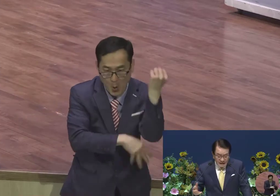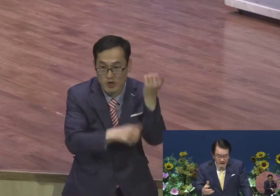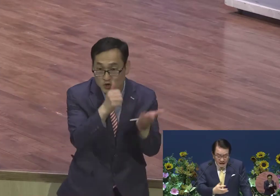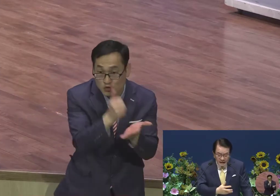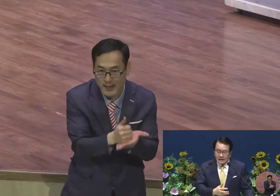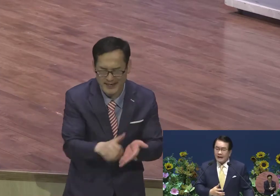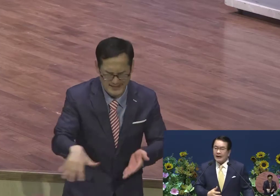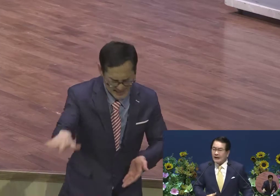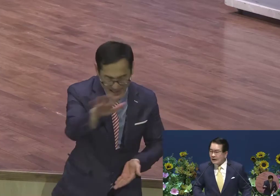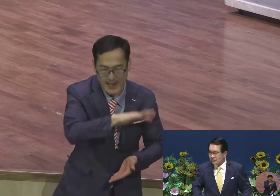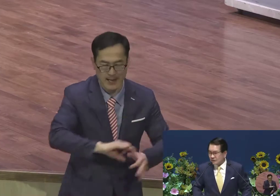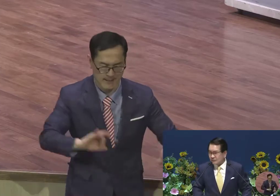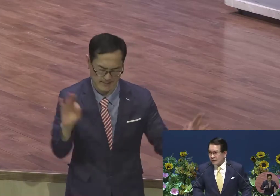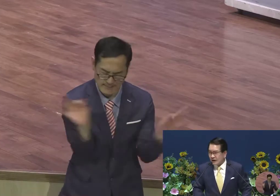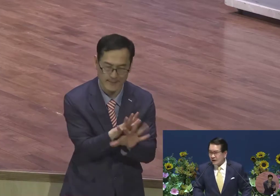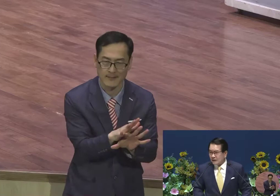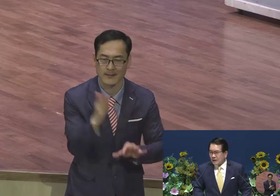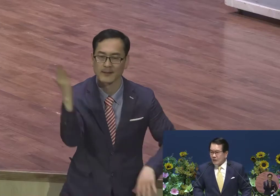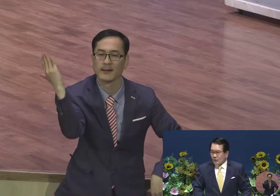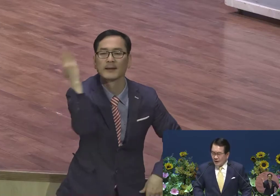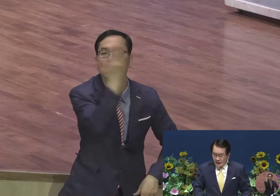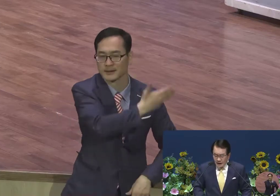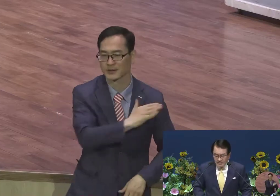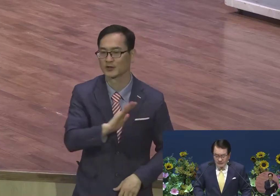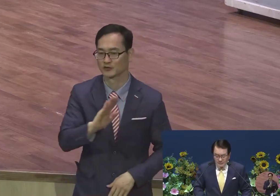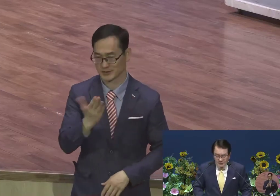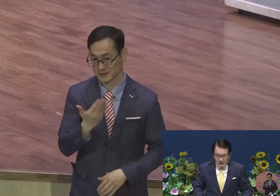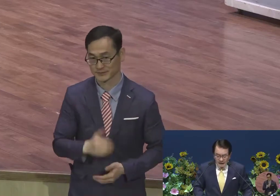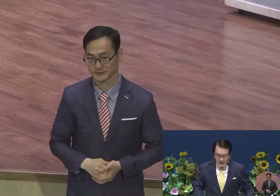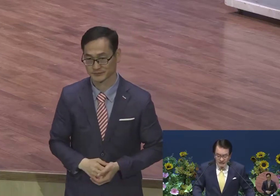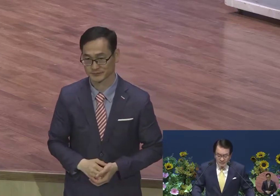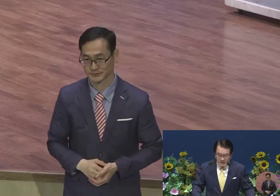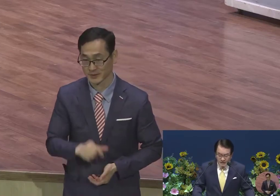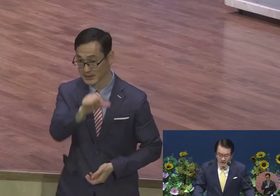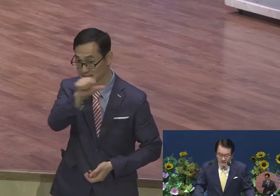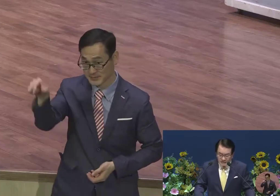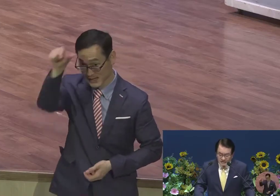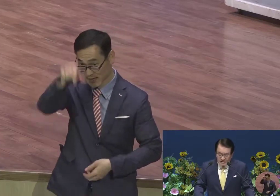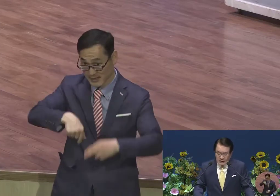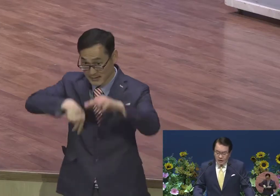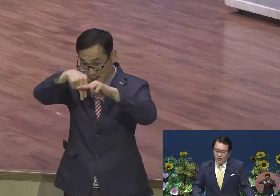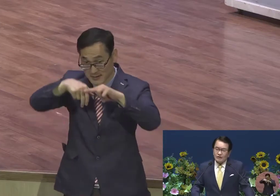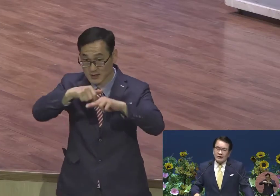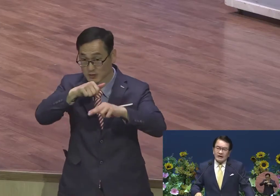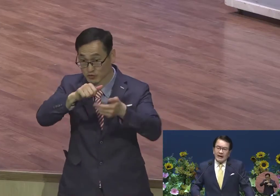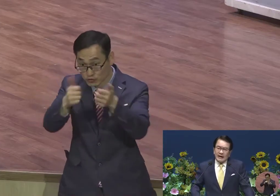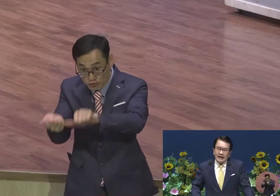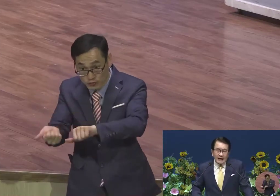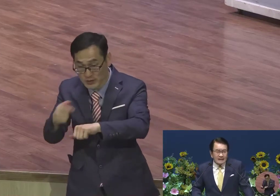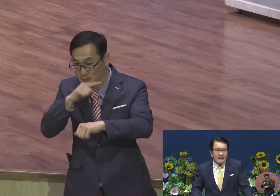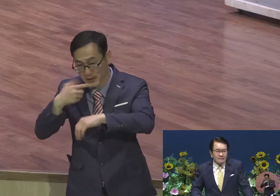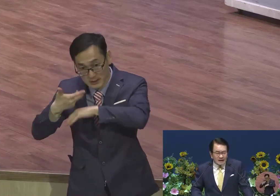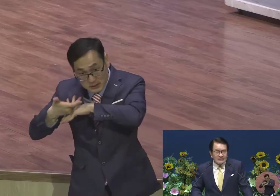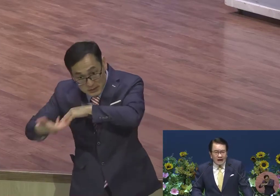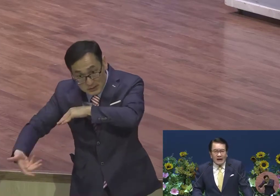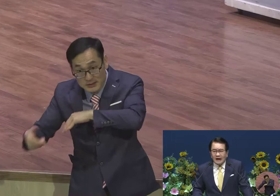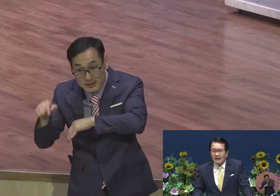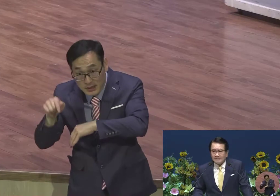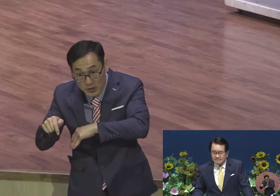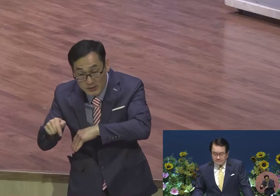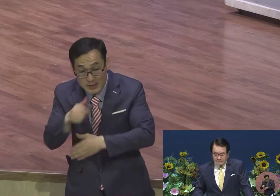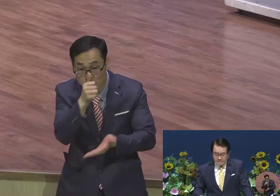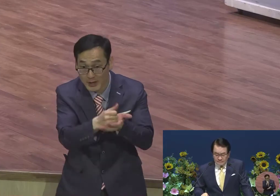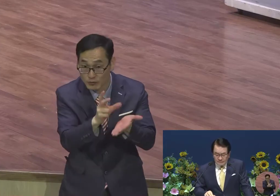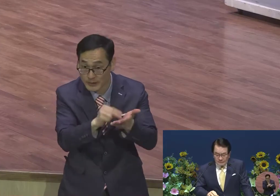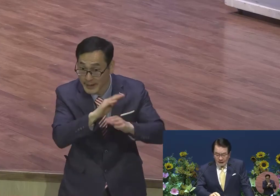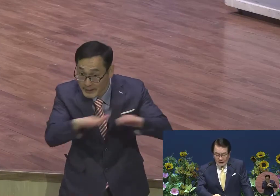자범죄 싹 다 해결해 주셨습니다 왜 십자가에서 피를 흘리신 것이 우리 죄를 해결했단 말이냐